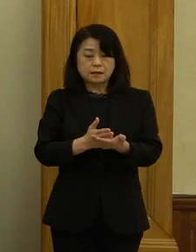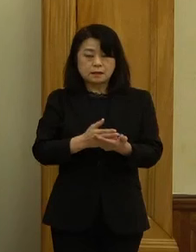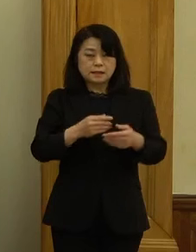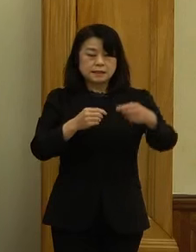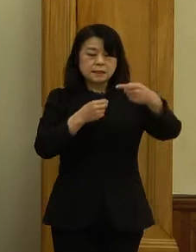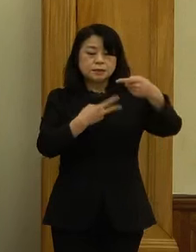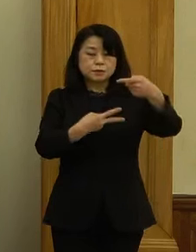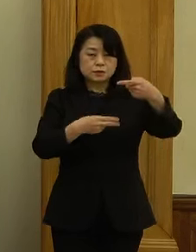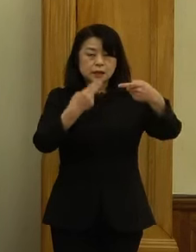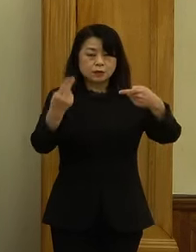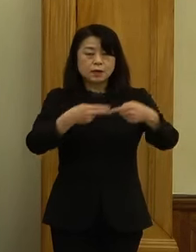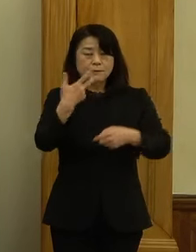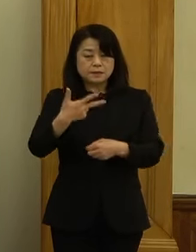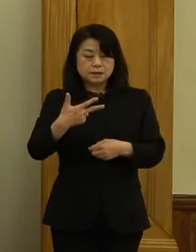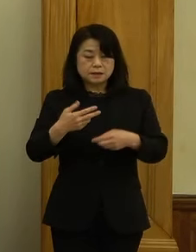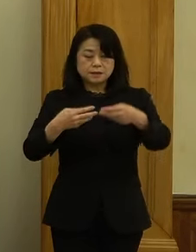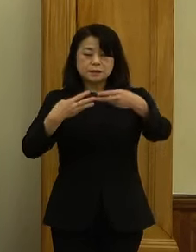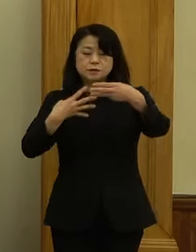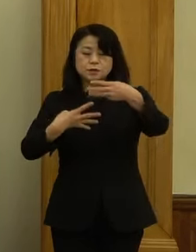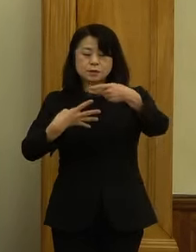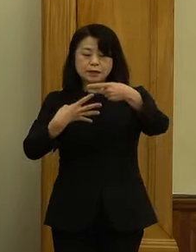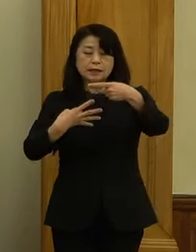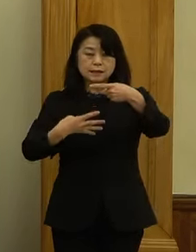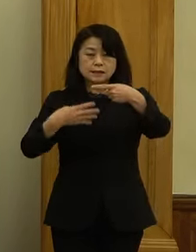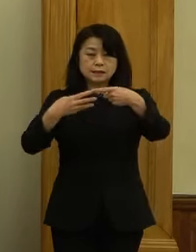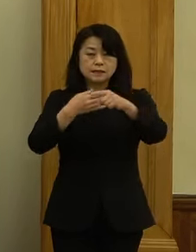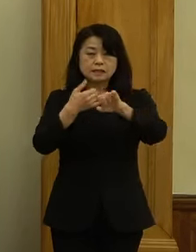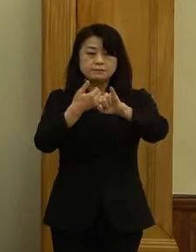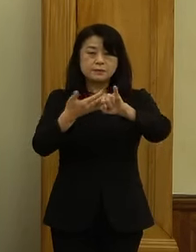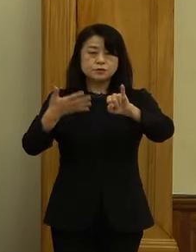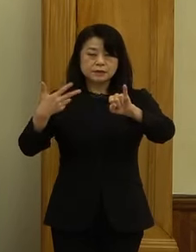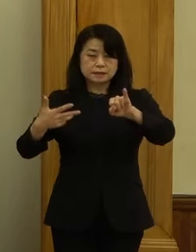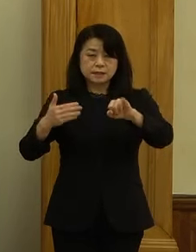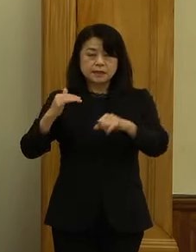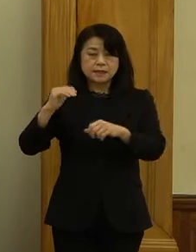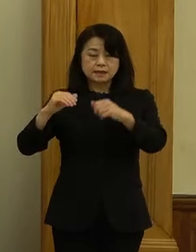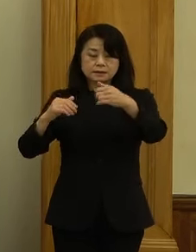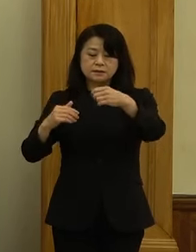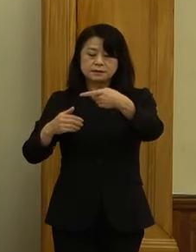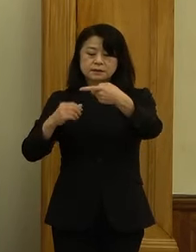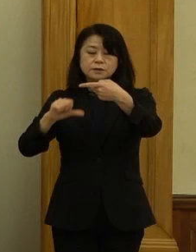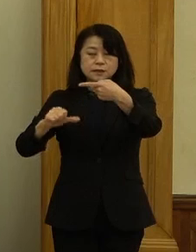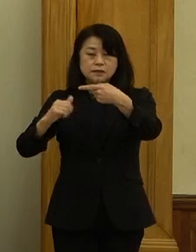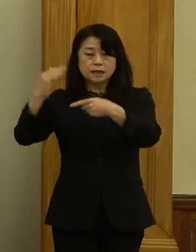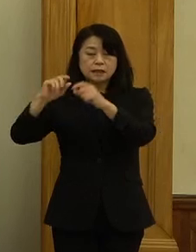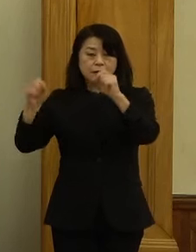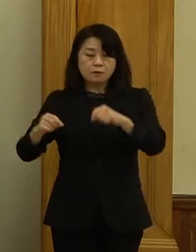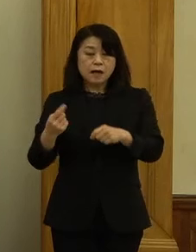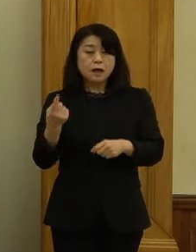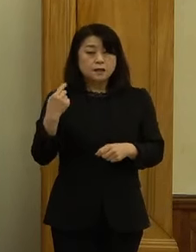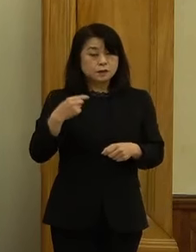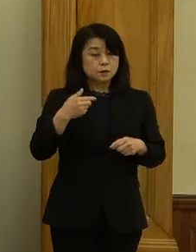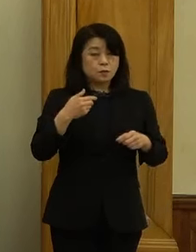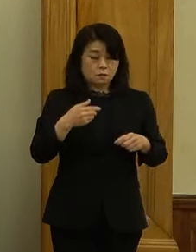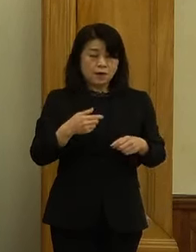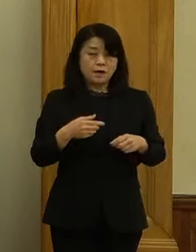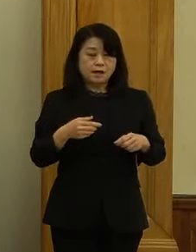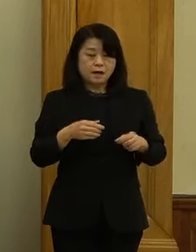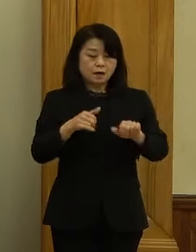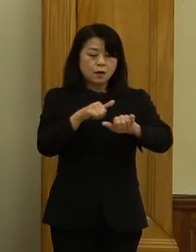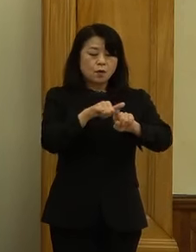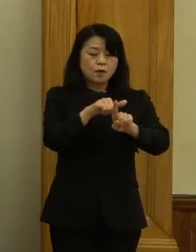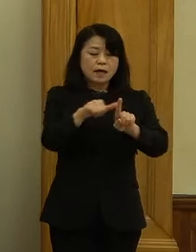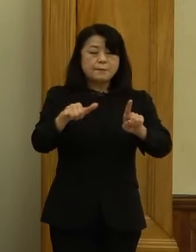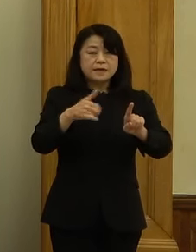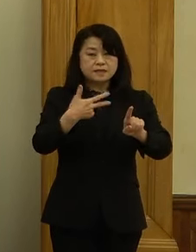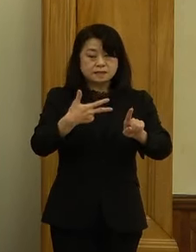富山市4日にイ市5日に高岡市でまた昨日9日に親市で復旧しておりまし